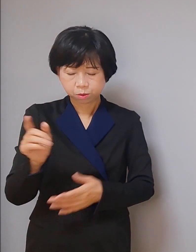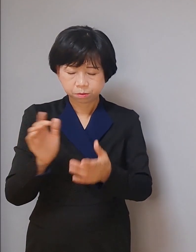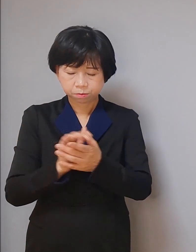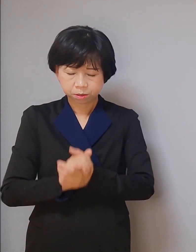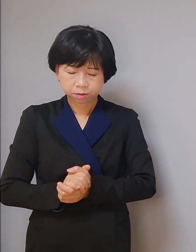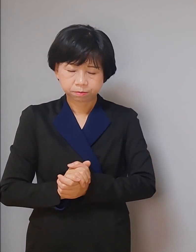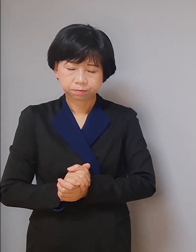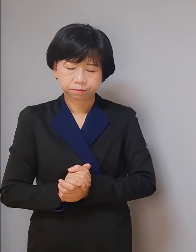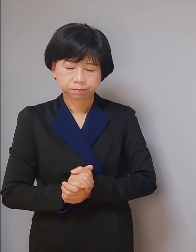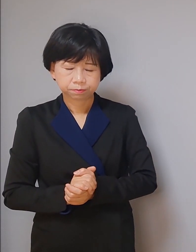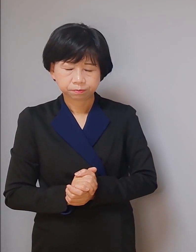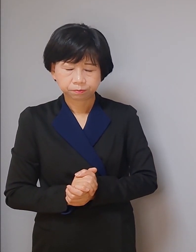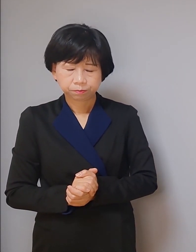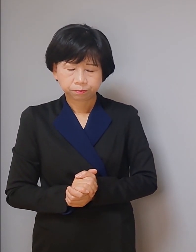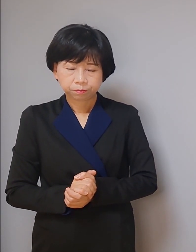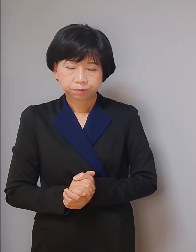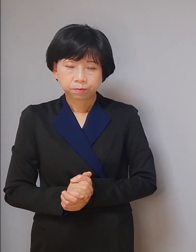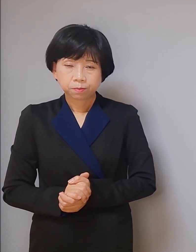기도드립니다. 아멘. 아멘.